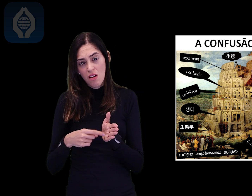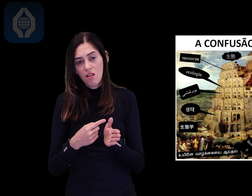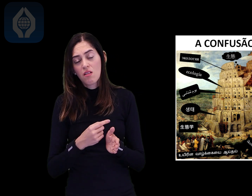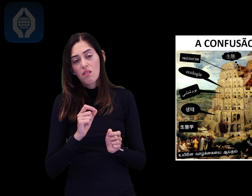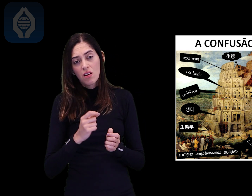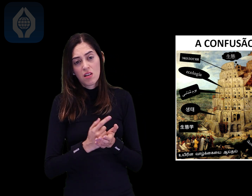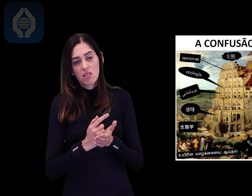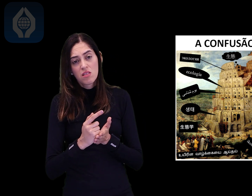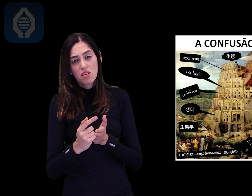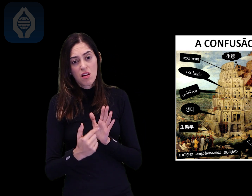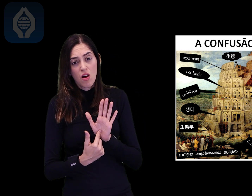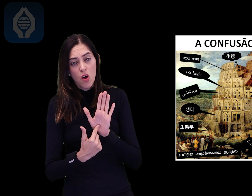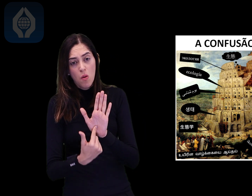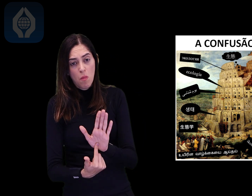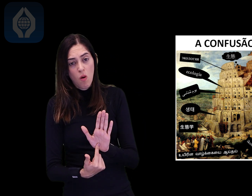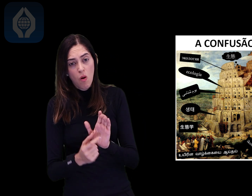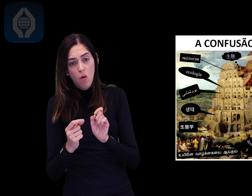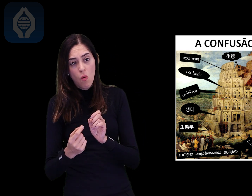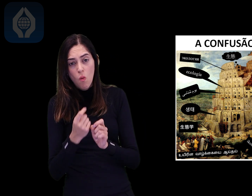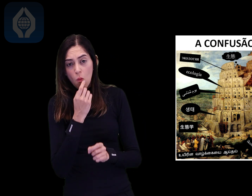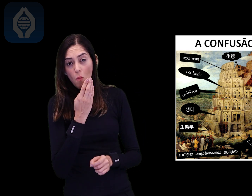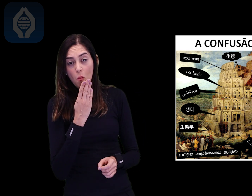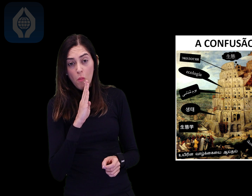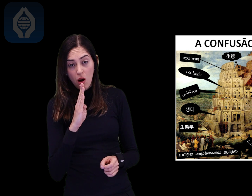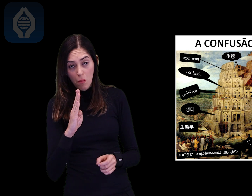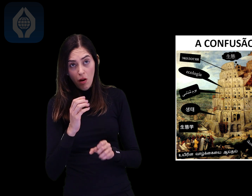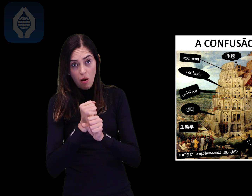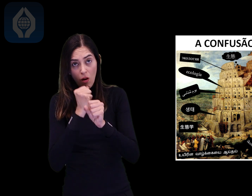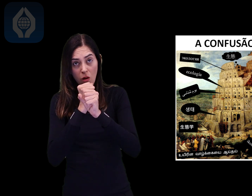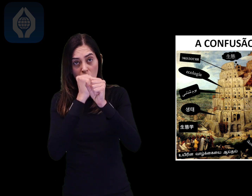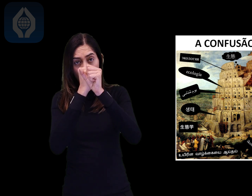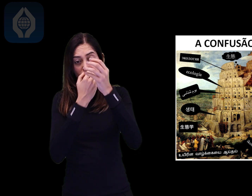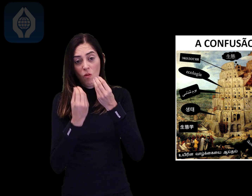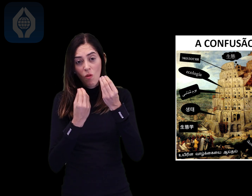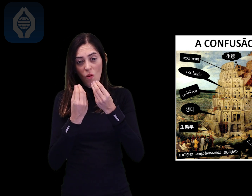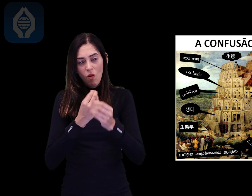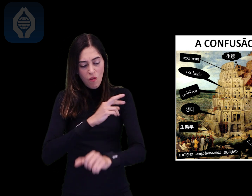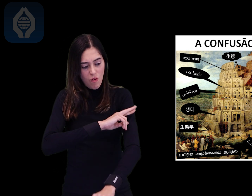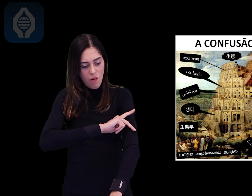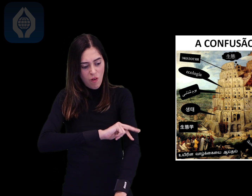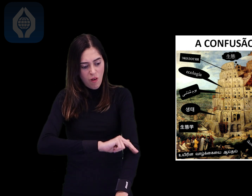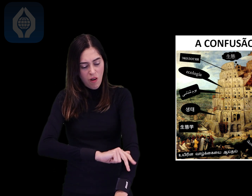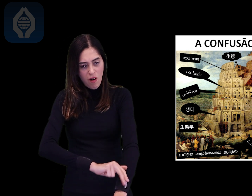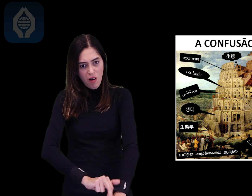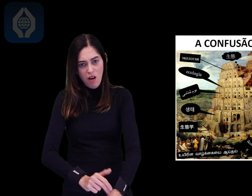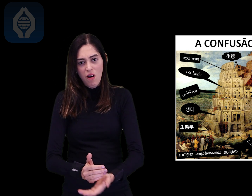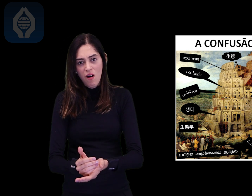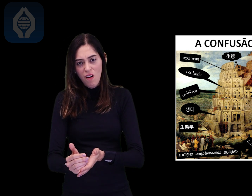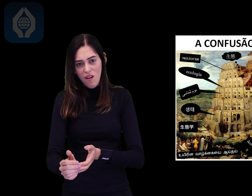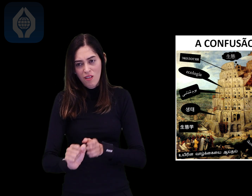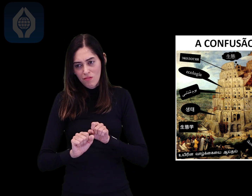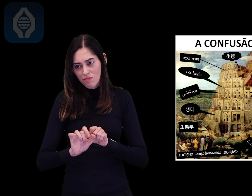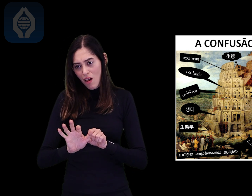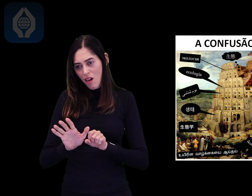nos mostra como as diferentes nações e raças começaram, inclusive todos os nossos